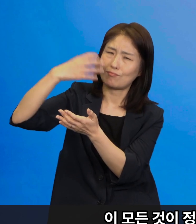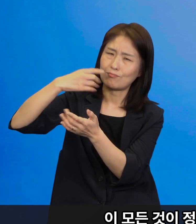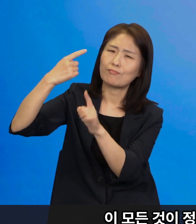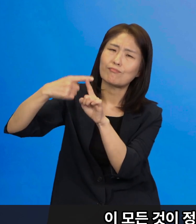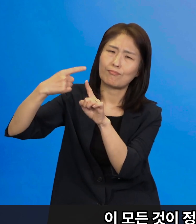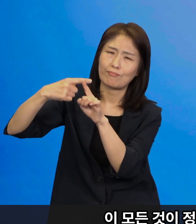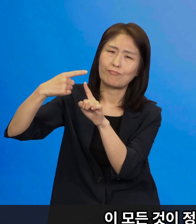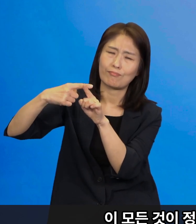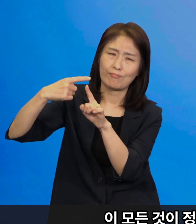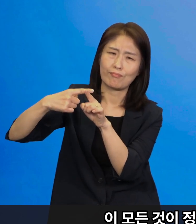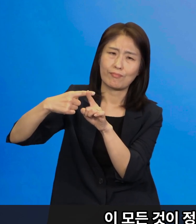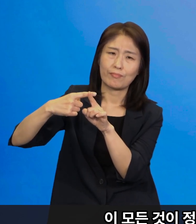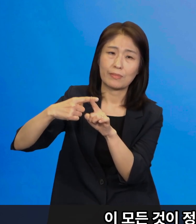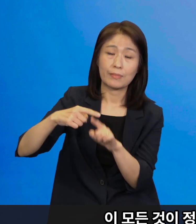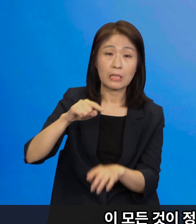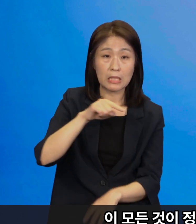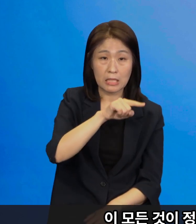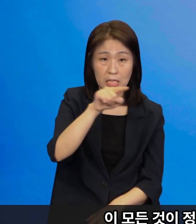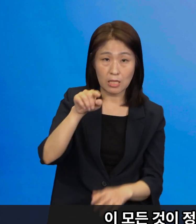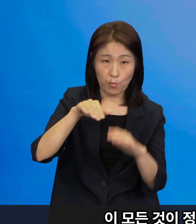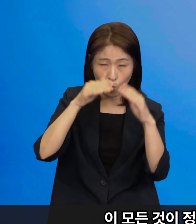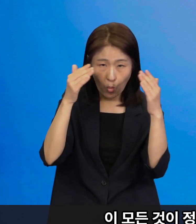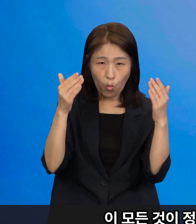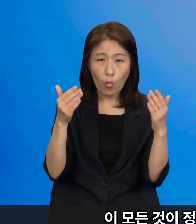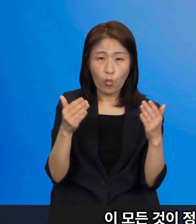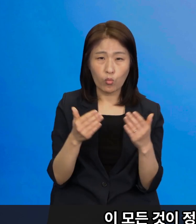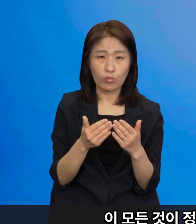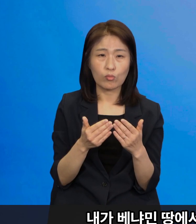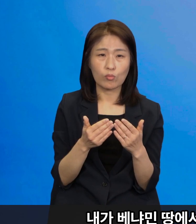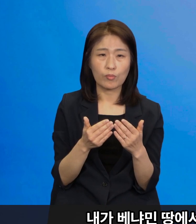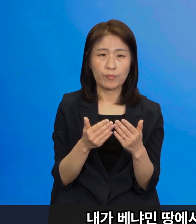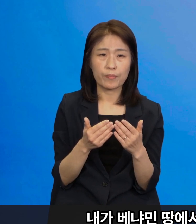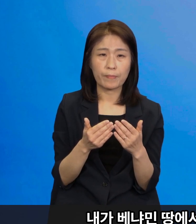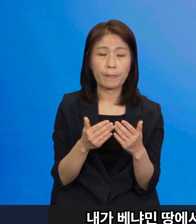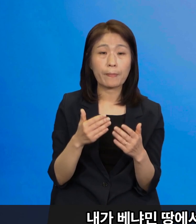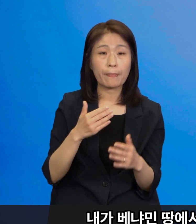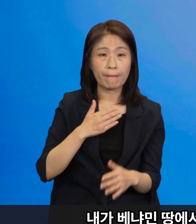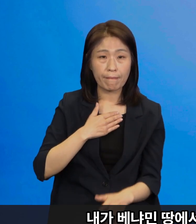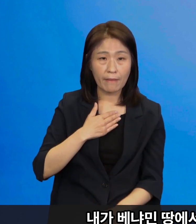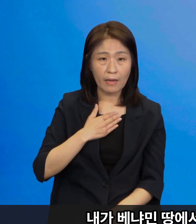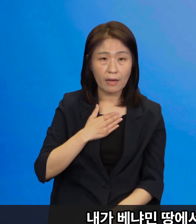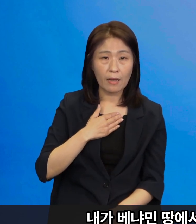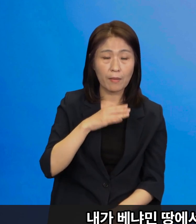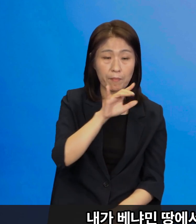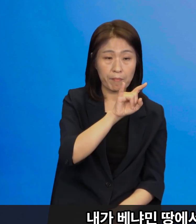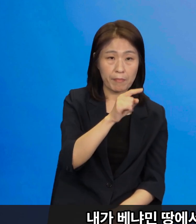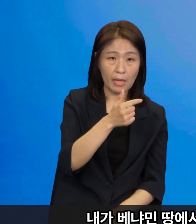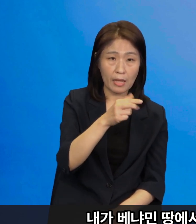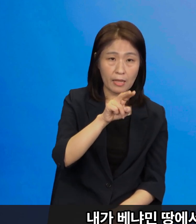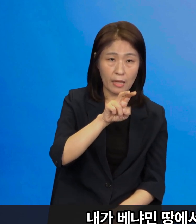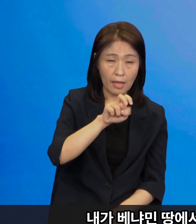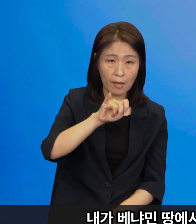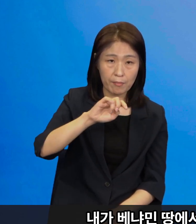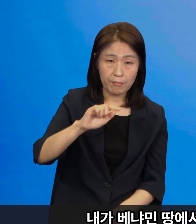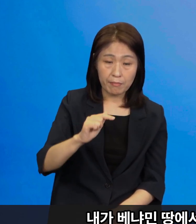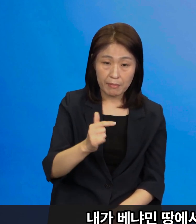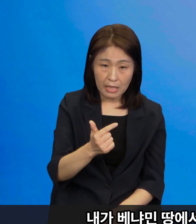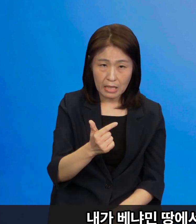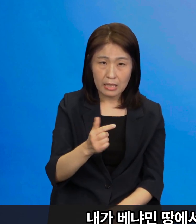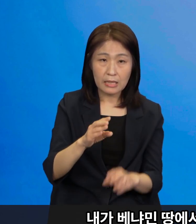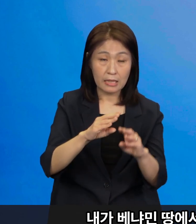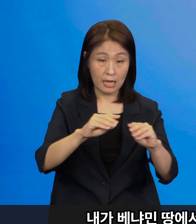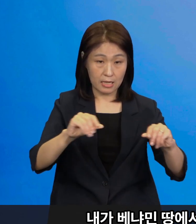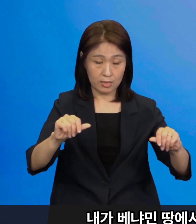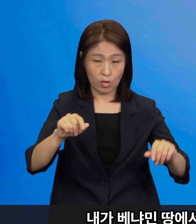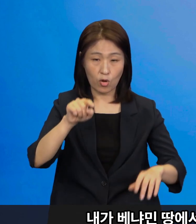이 모든 것이 정리하면 하나님 뭐라고 해요? 내가 베냐민 땅에서 한 사람을 너에게